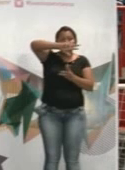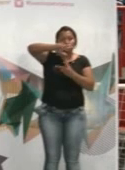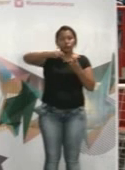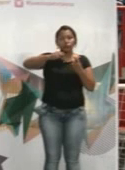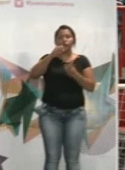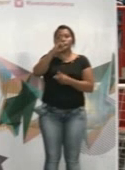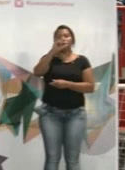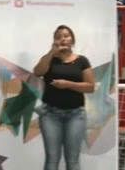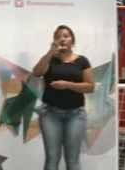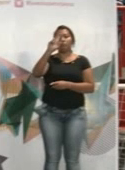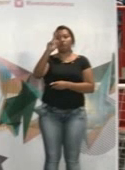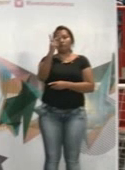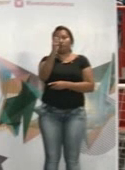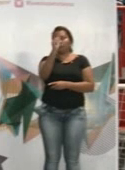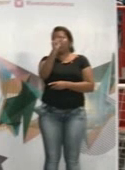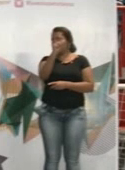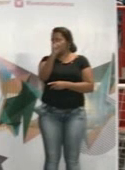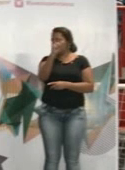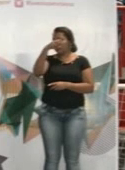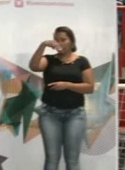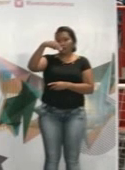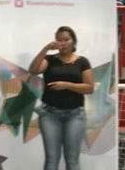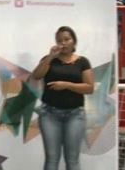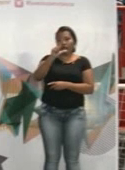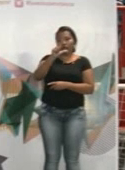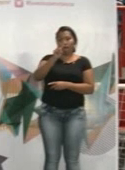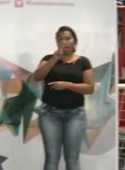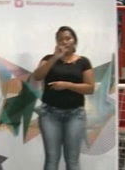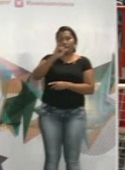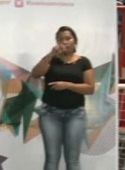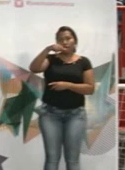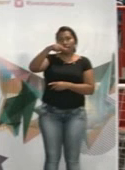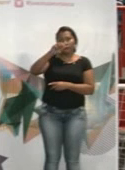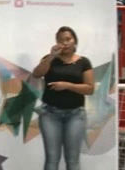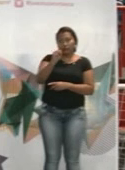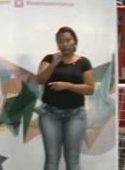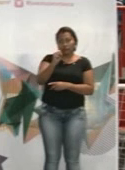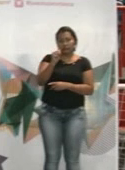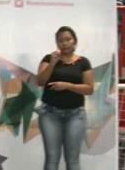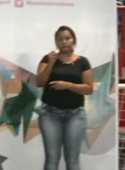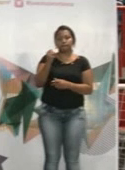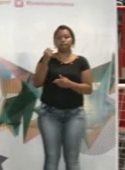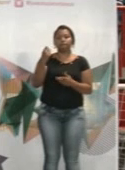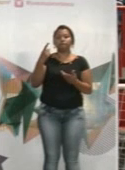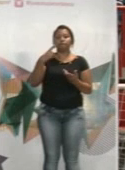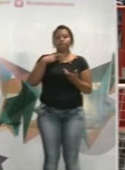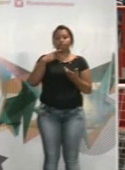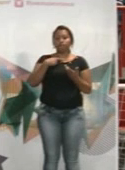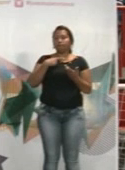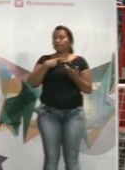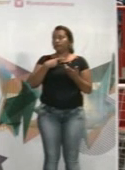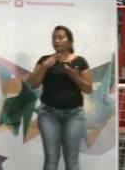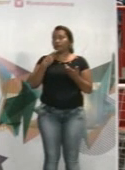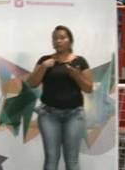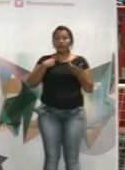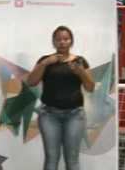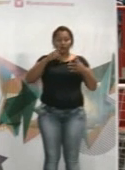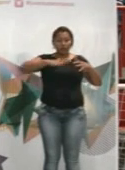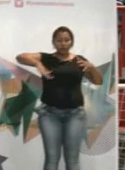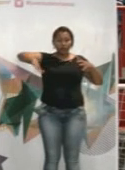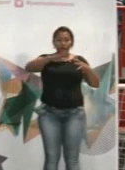Ilhas Malvinas. Já ouviram falar nas Ilhas Malvinas? Pronto, as Ilhas Malvinas estão lá no território